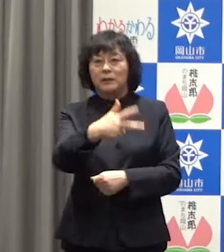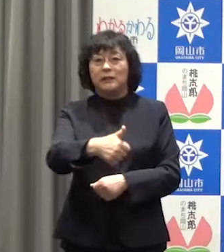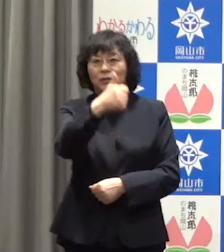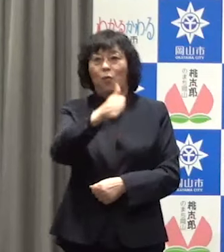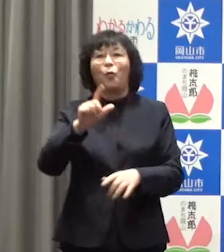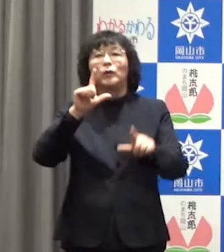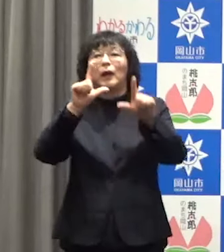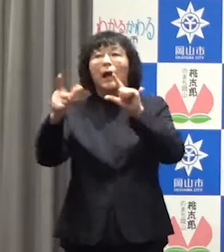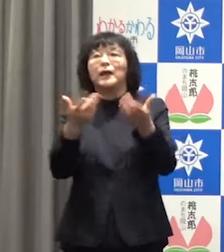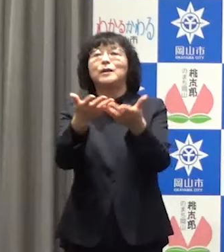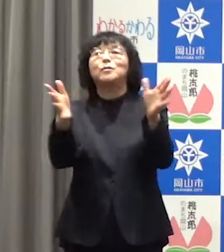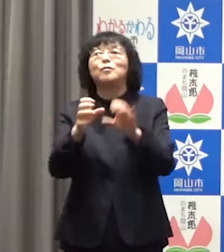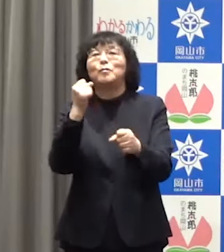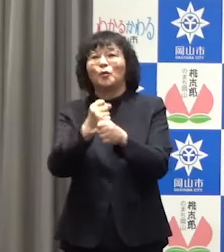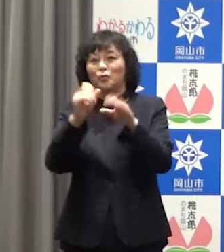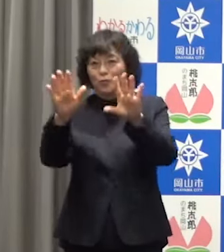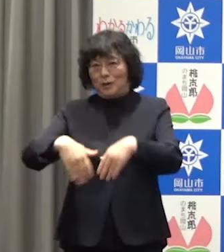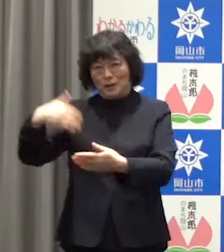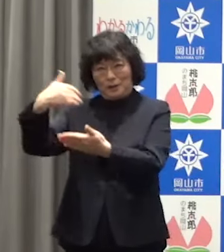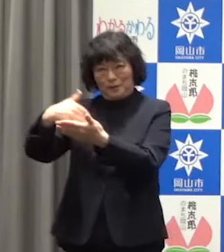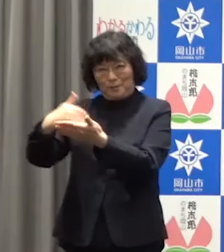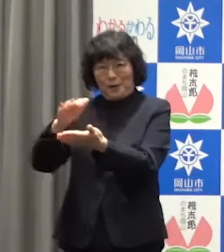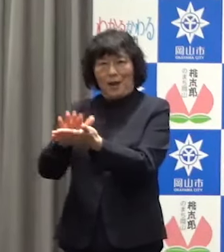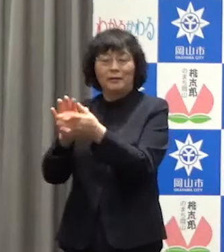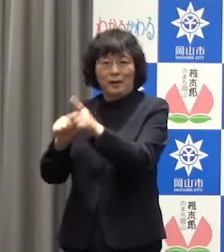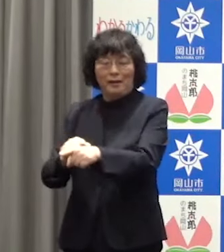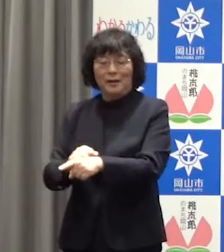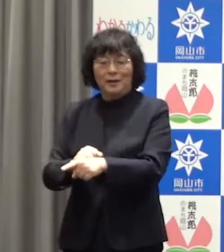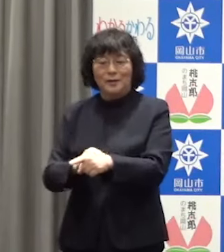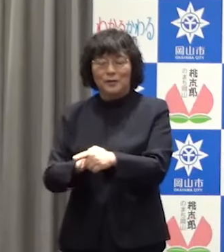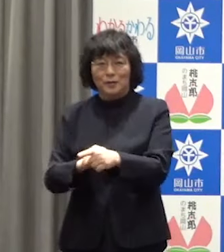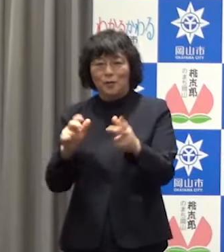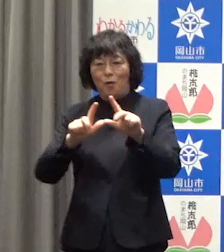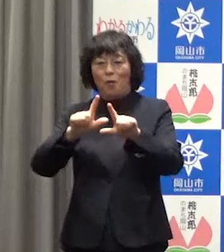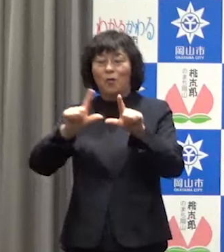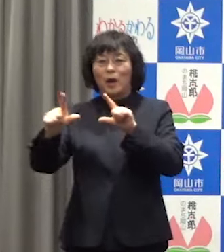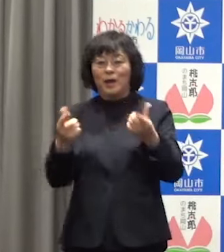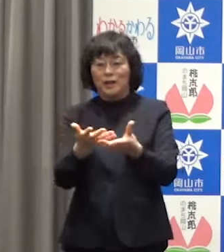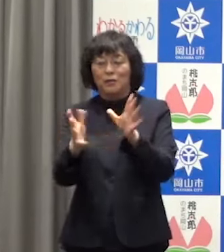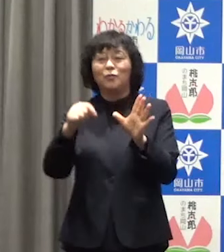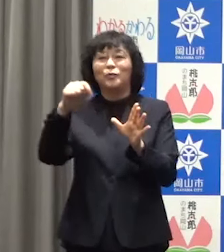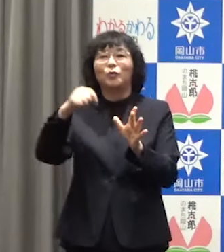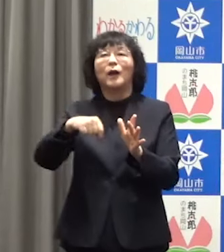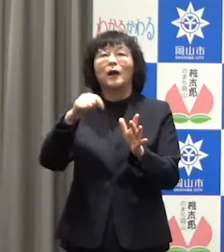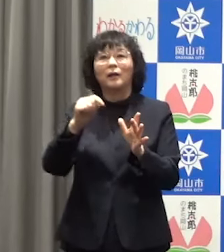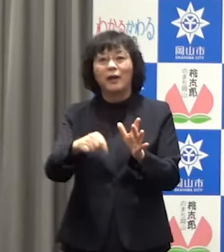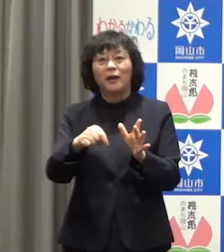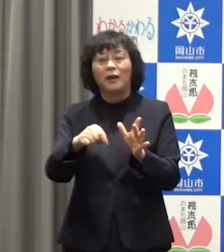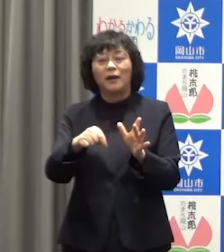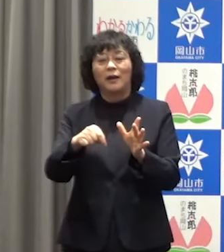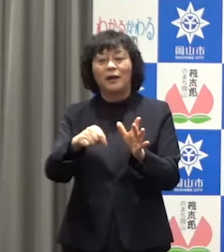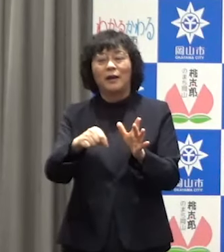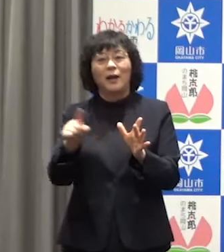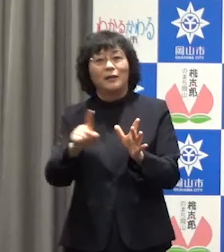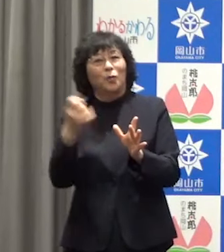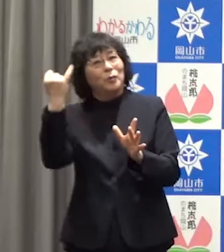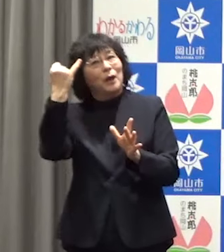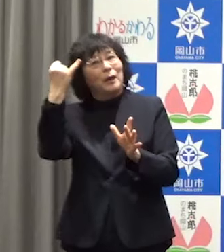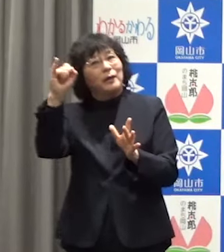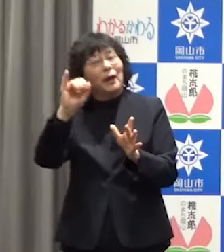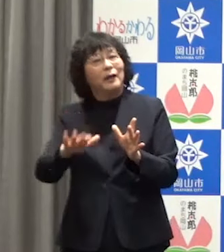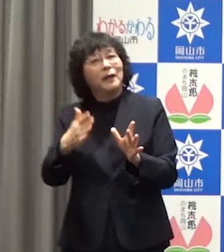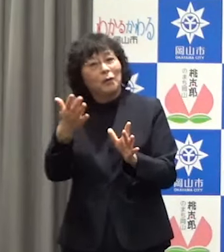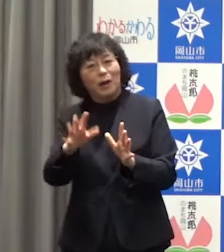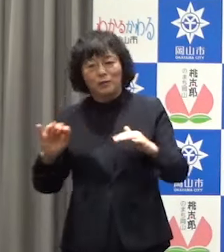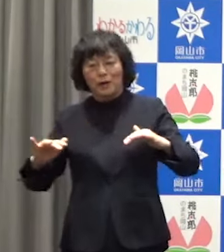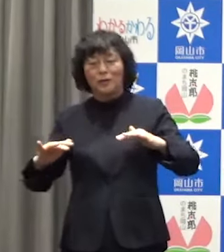ループを作ってというような話があったと思いますが、そのグループの中で、なんかこう、市長さんとの間で、なんかこういう意見が出たりとか、こういう取り組みをしまし